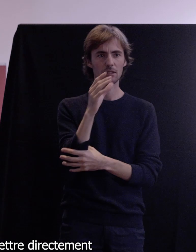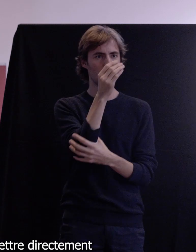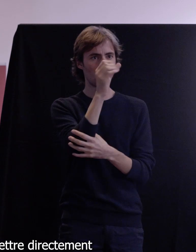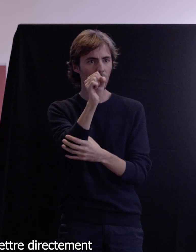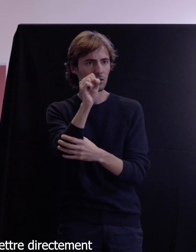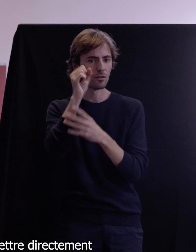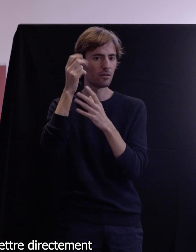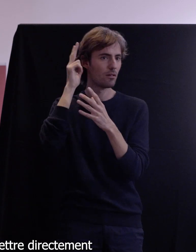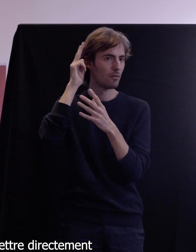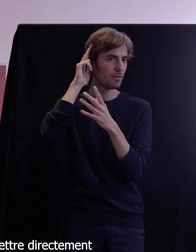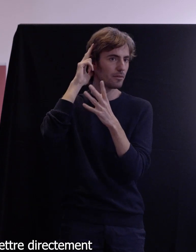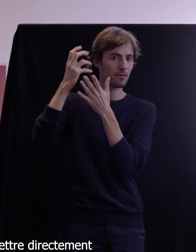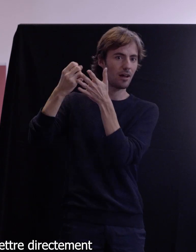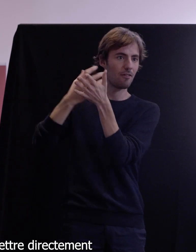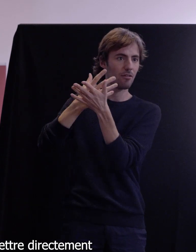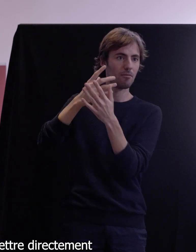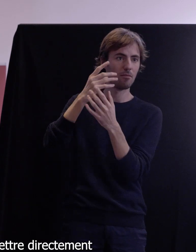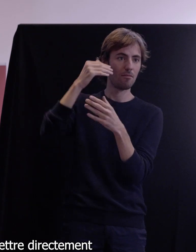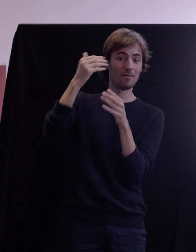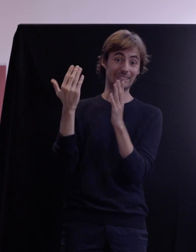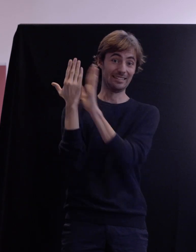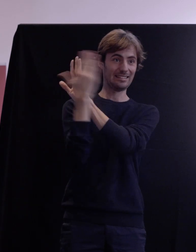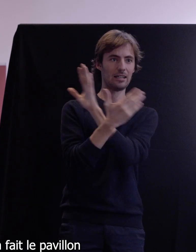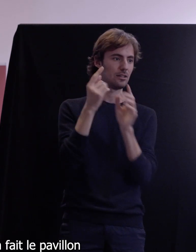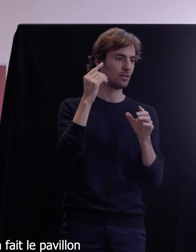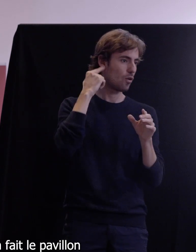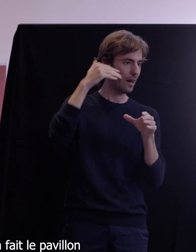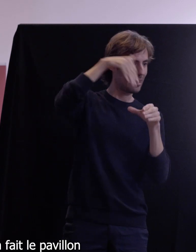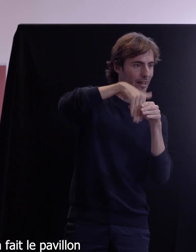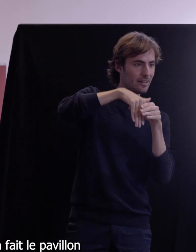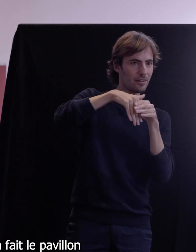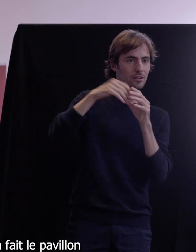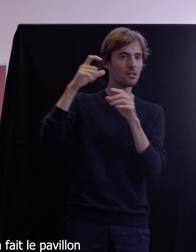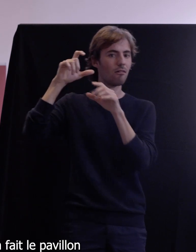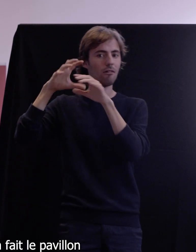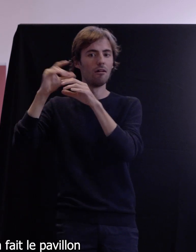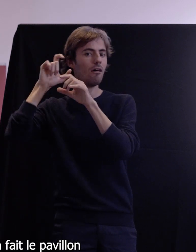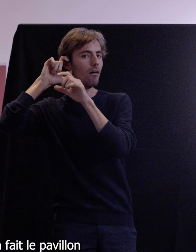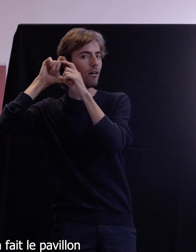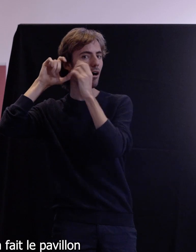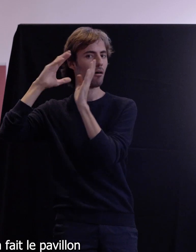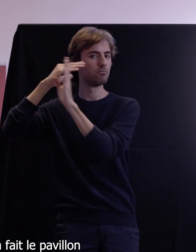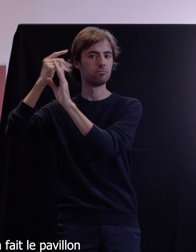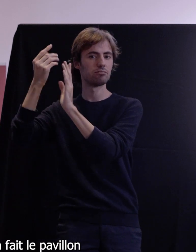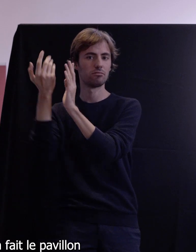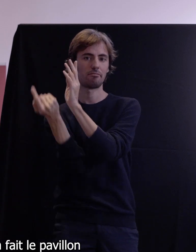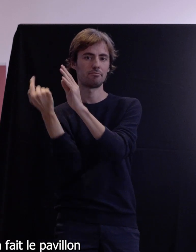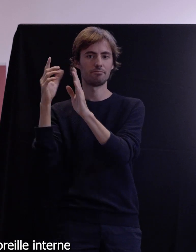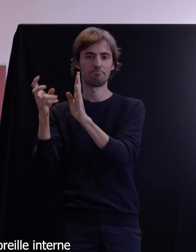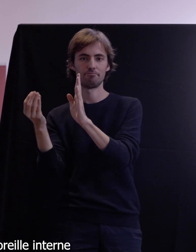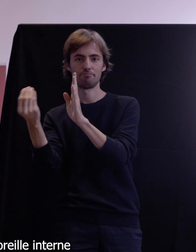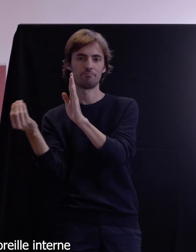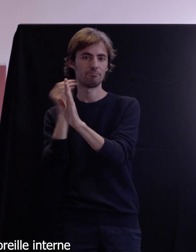venir transmettre directement les informations à l'oreille interne. Il court-circuite en fait le pavillon et il envoie les